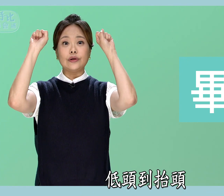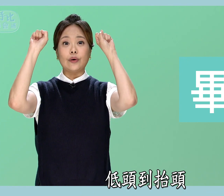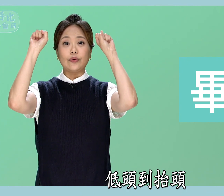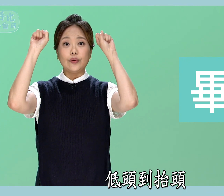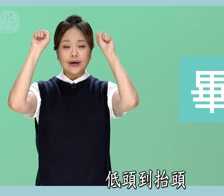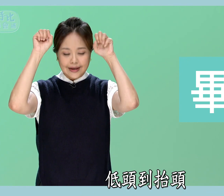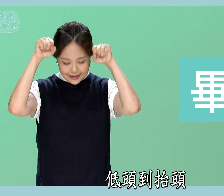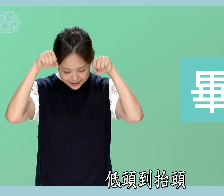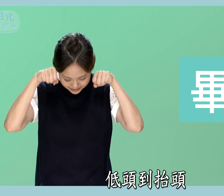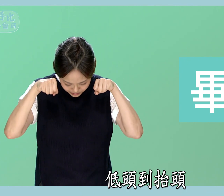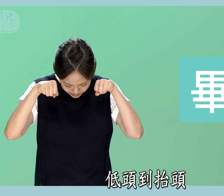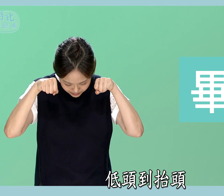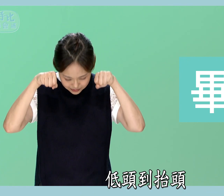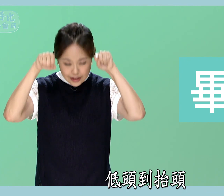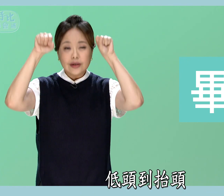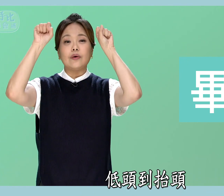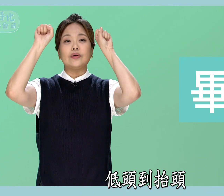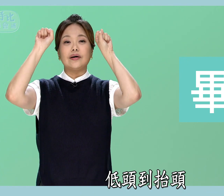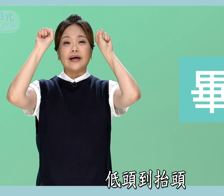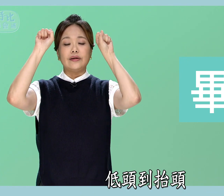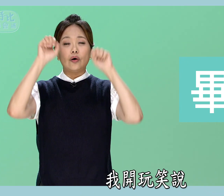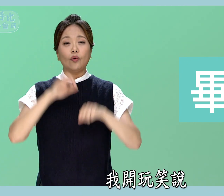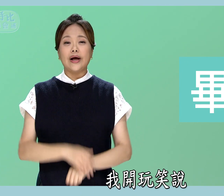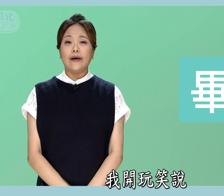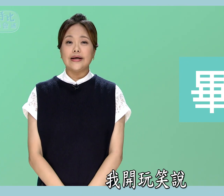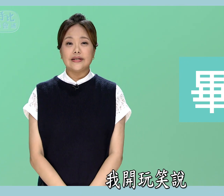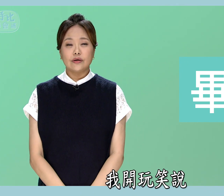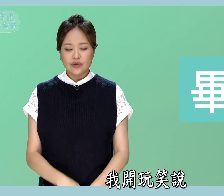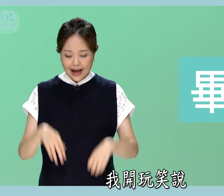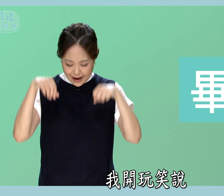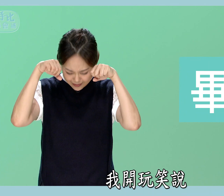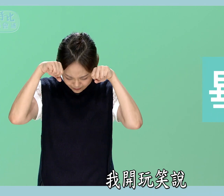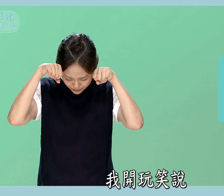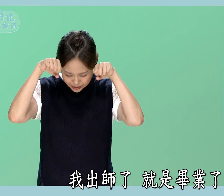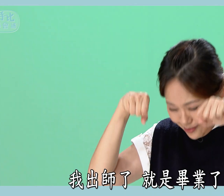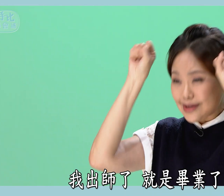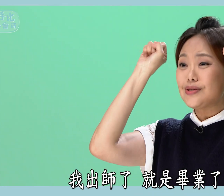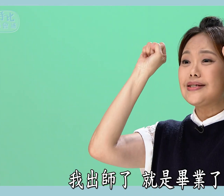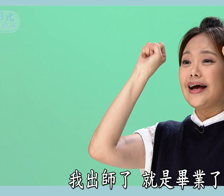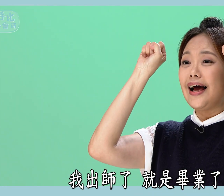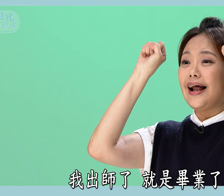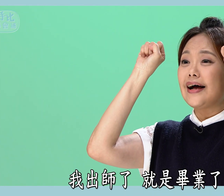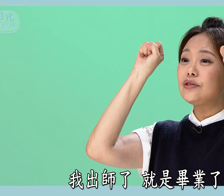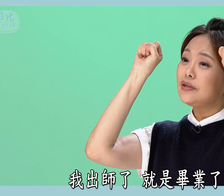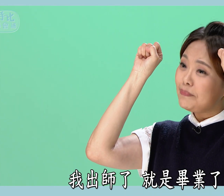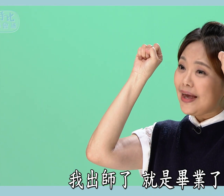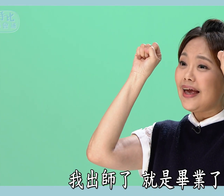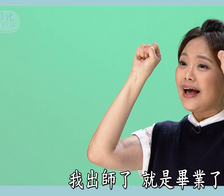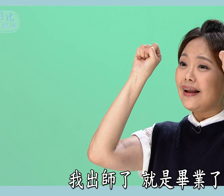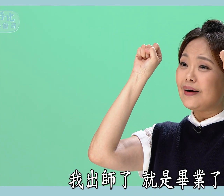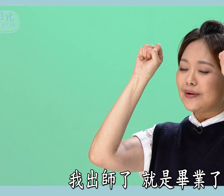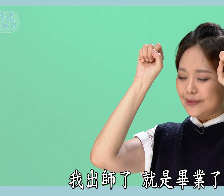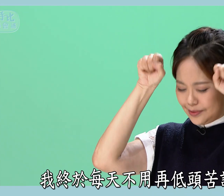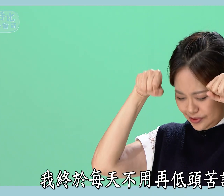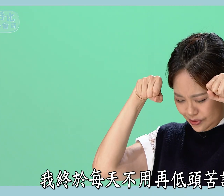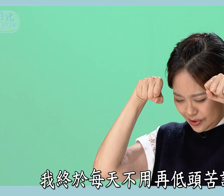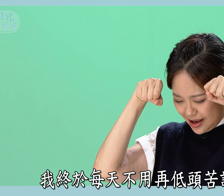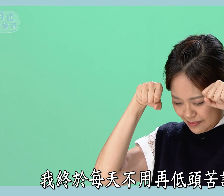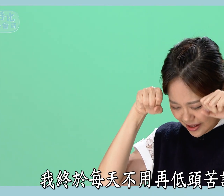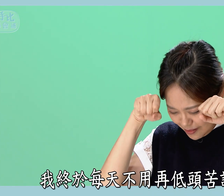头，低头到抬头，我开玩笑说啊，我出师啦，就是毕业了，我终于每天不